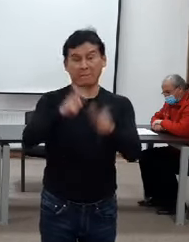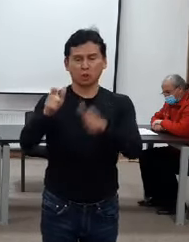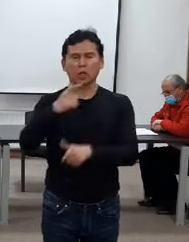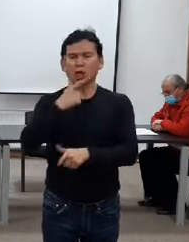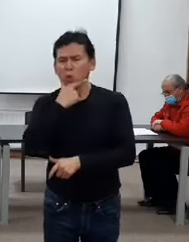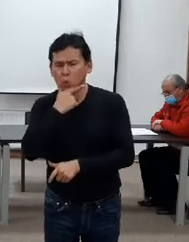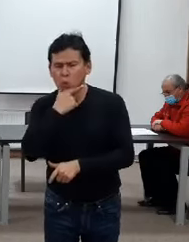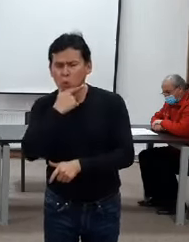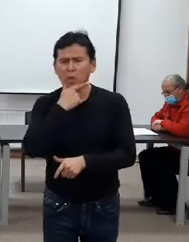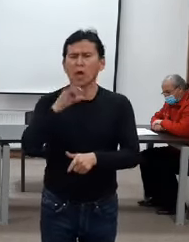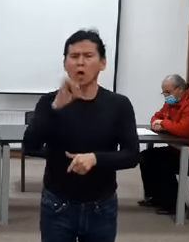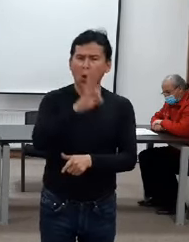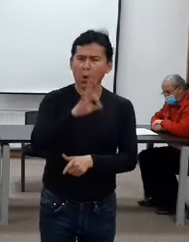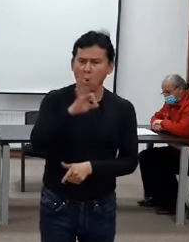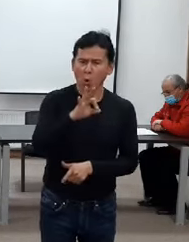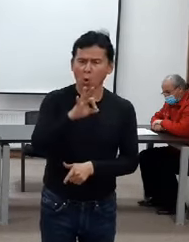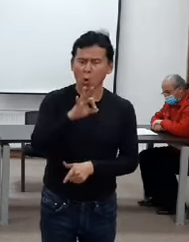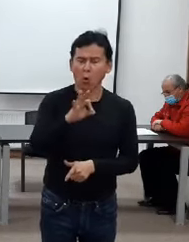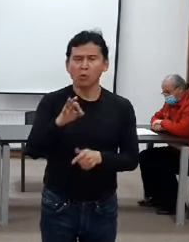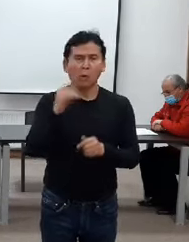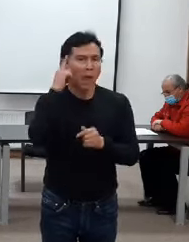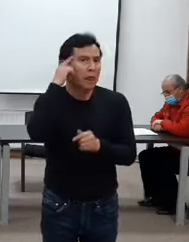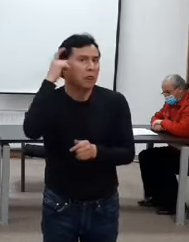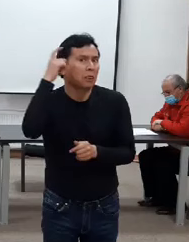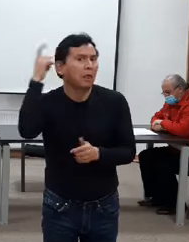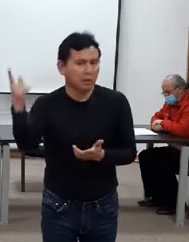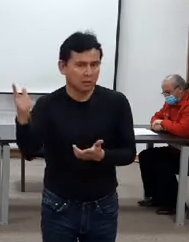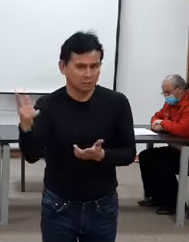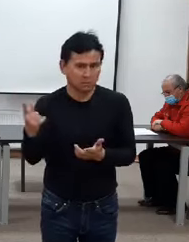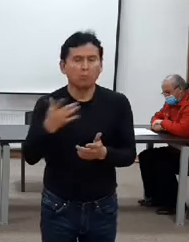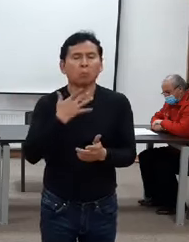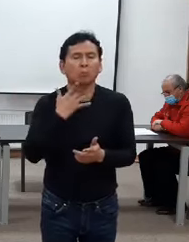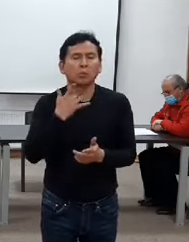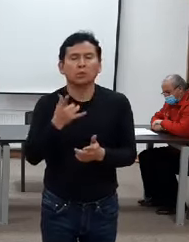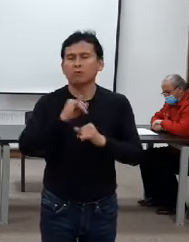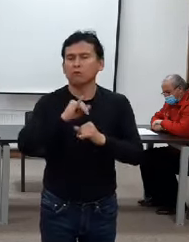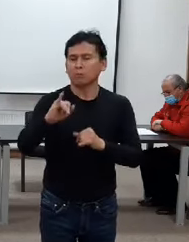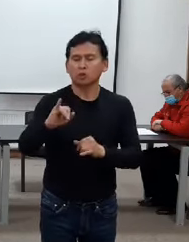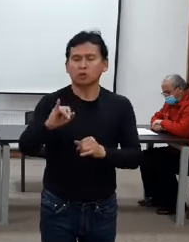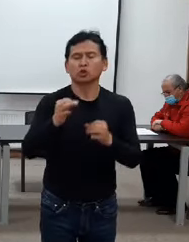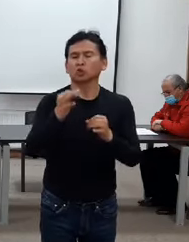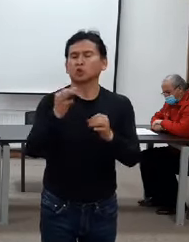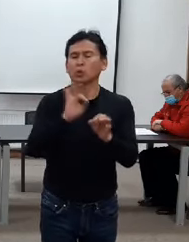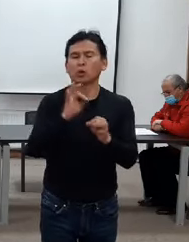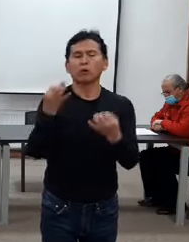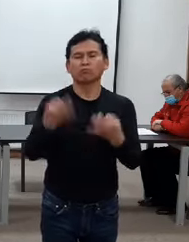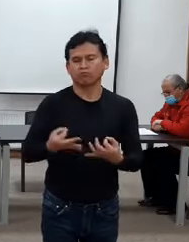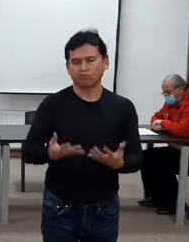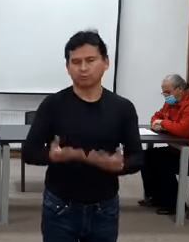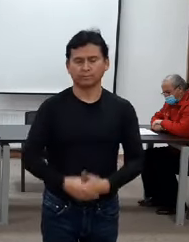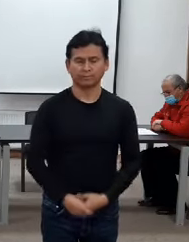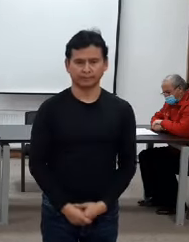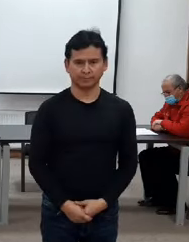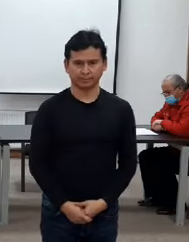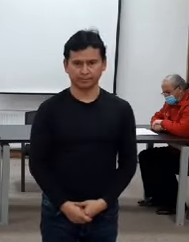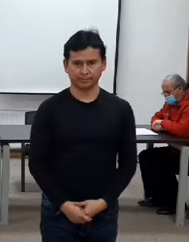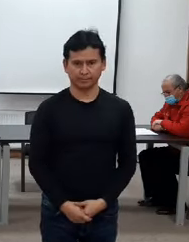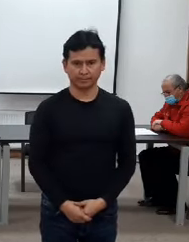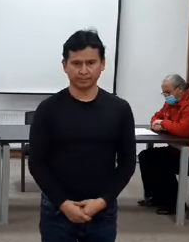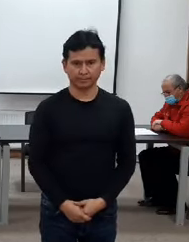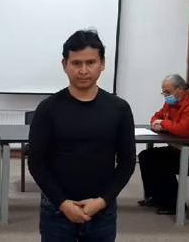dudas o se puede especular respecto de lo que se está haciendo porque la información no llega de manera oportuna. ¿Ya? Perfecto.